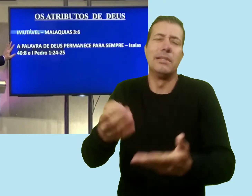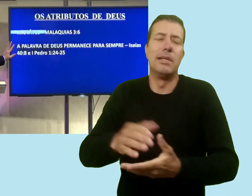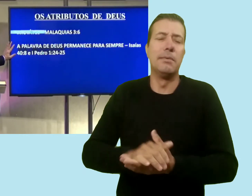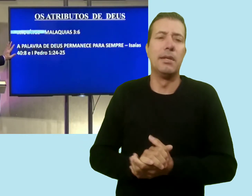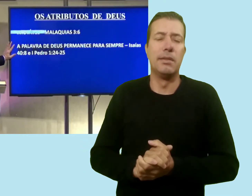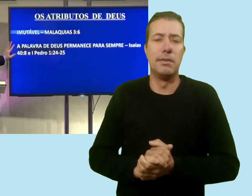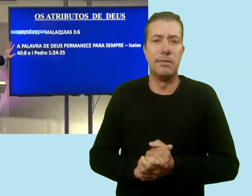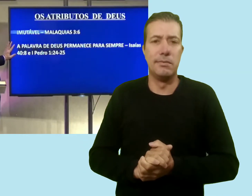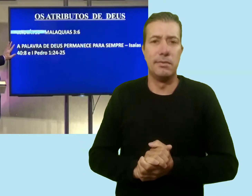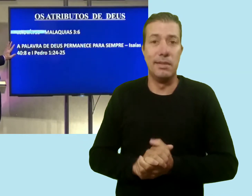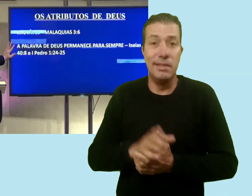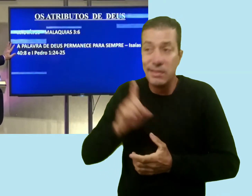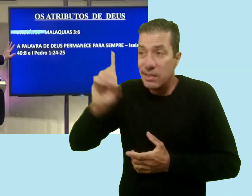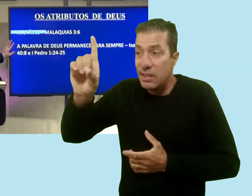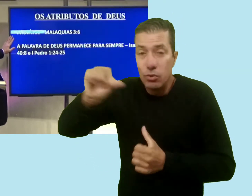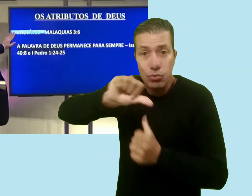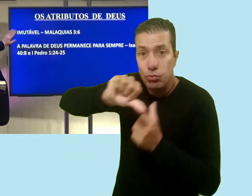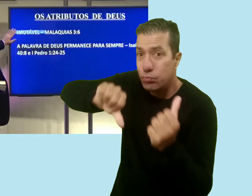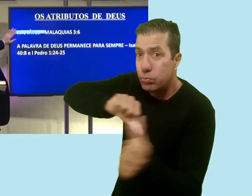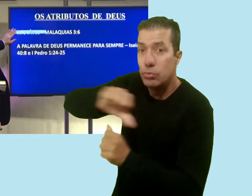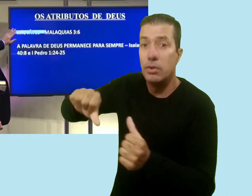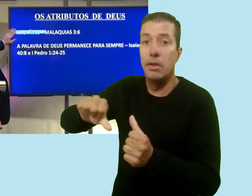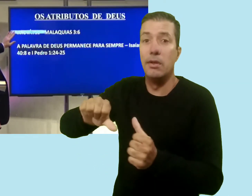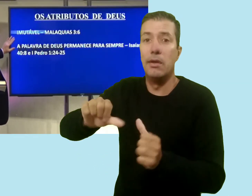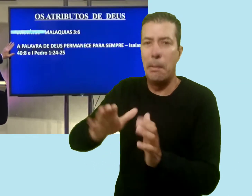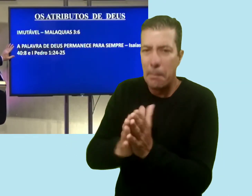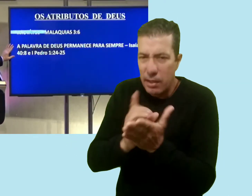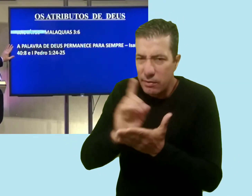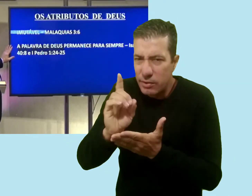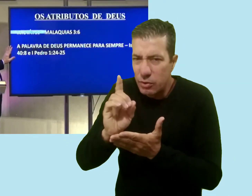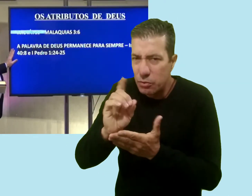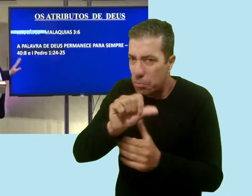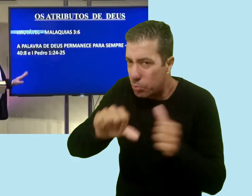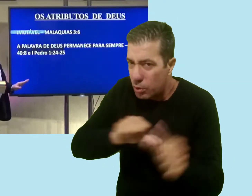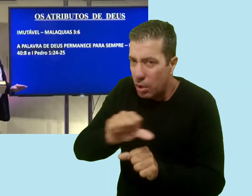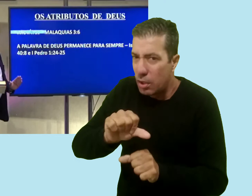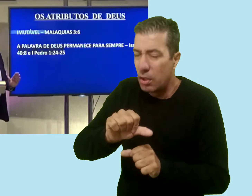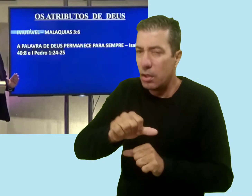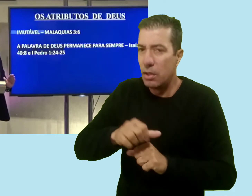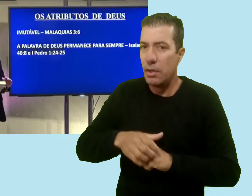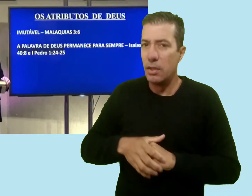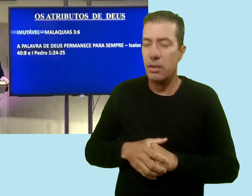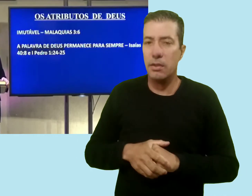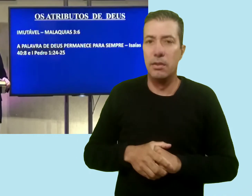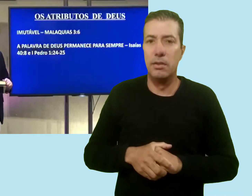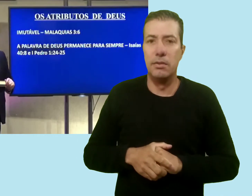Isso leva a gente a pensar no seguinte: se Deus não muda, a palavra de Deus muda?